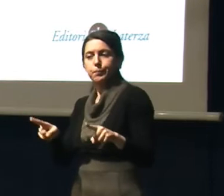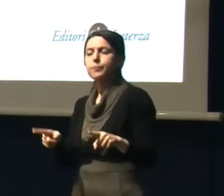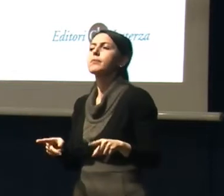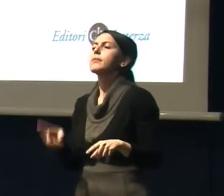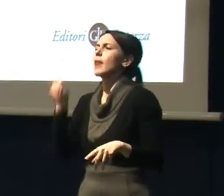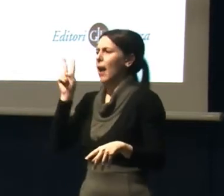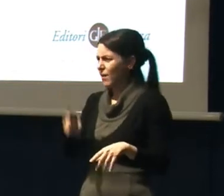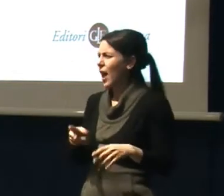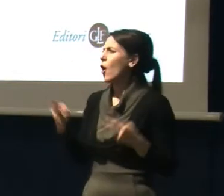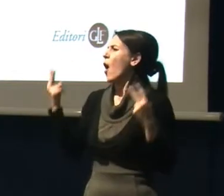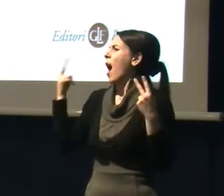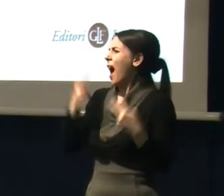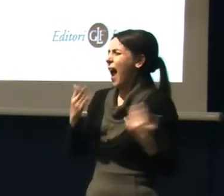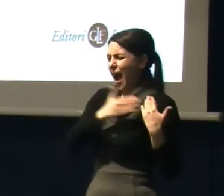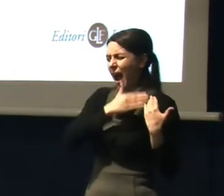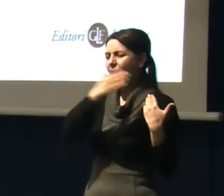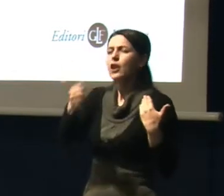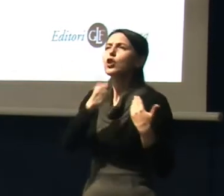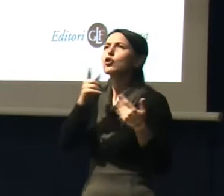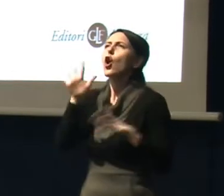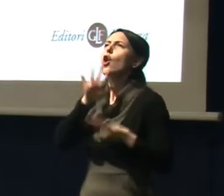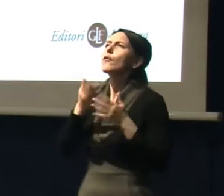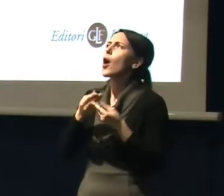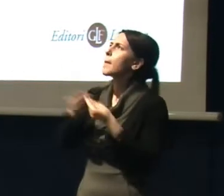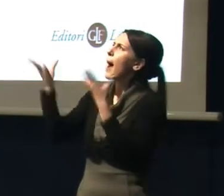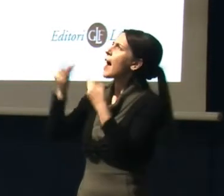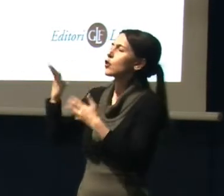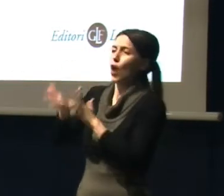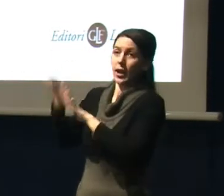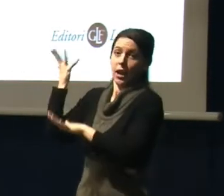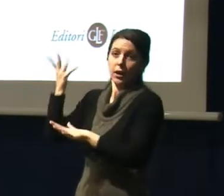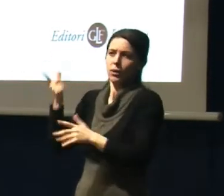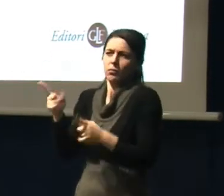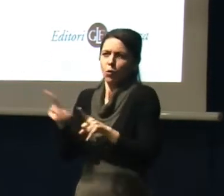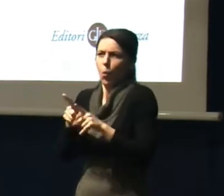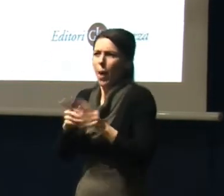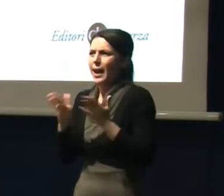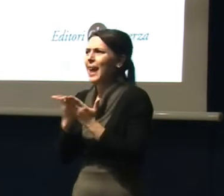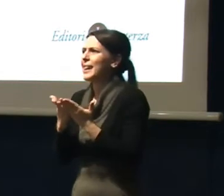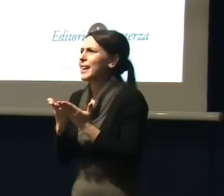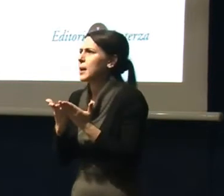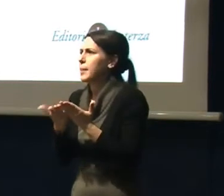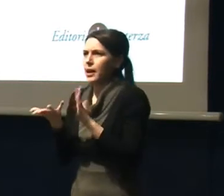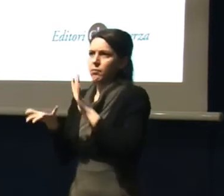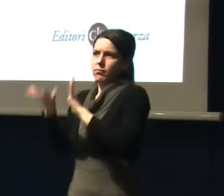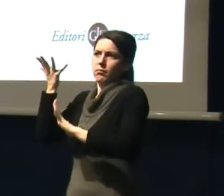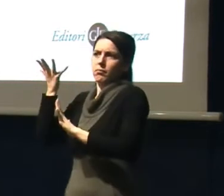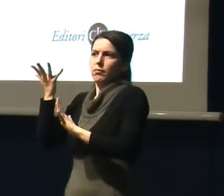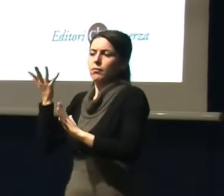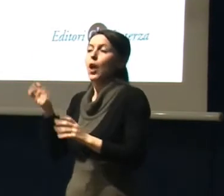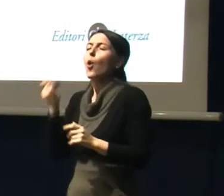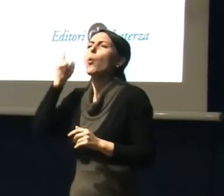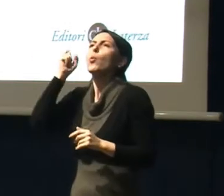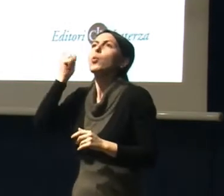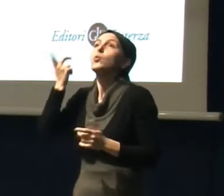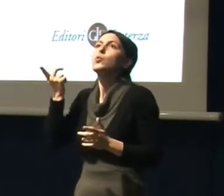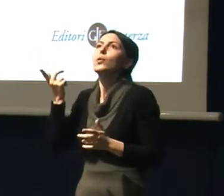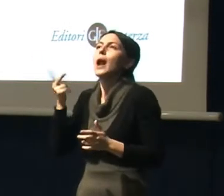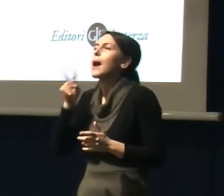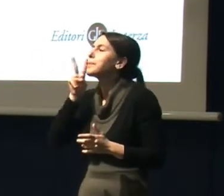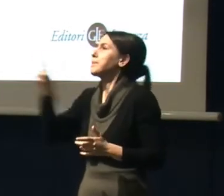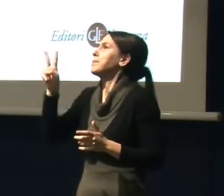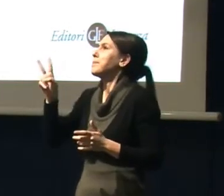lungo tempo per una elite di persone ma è sempre stato così i libri sono per un élite di persone non la cultura purtroppo